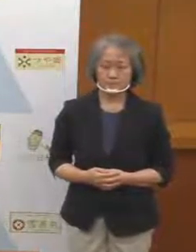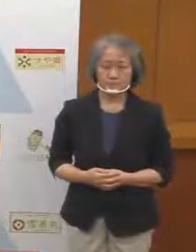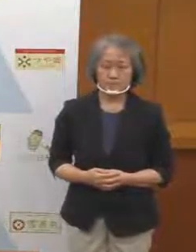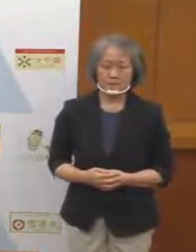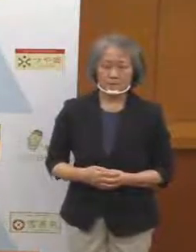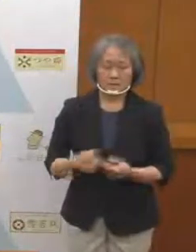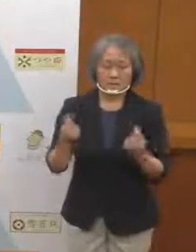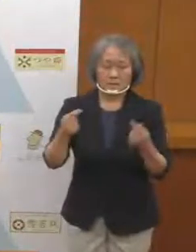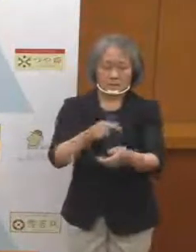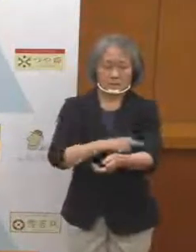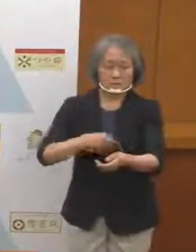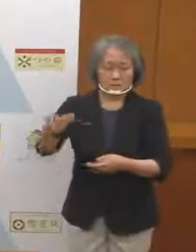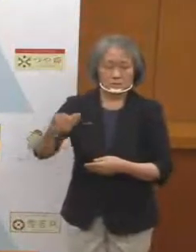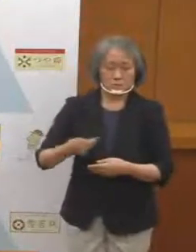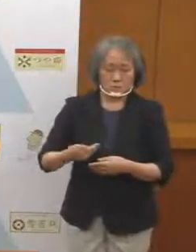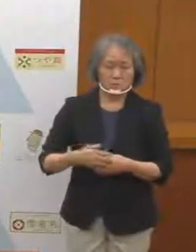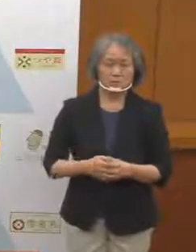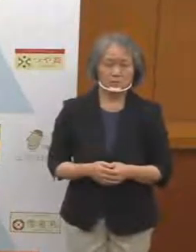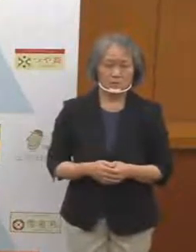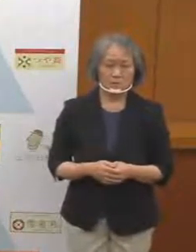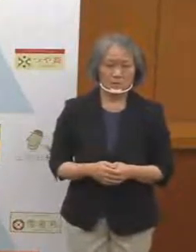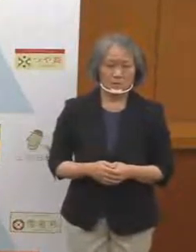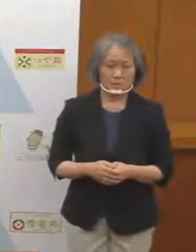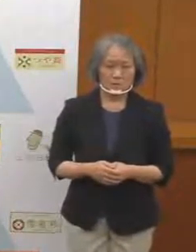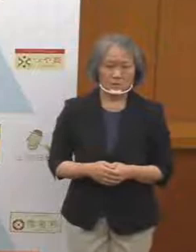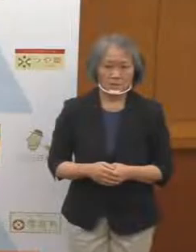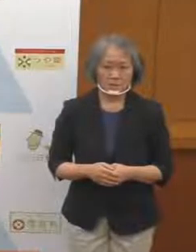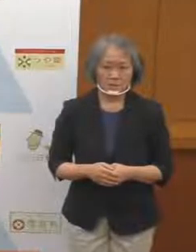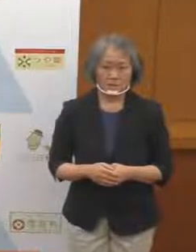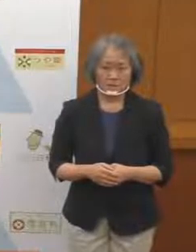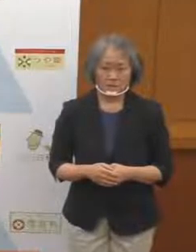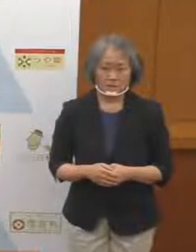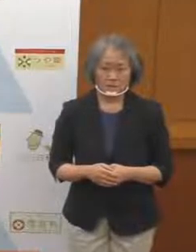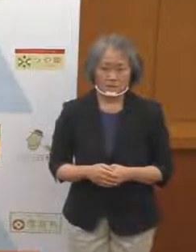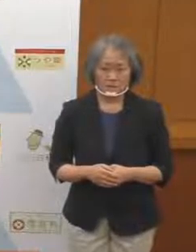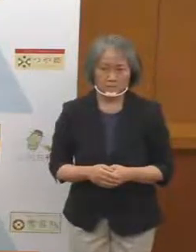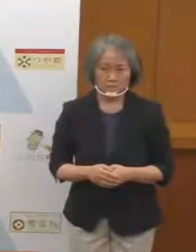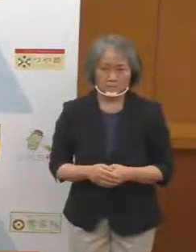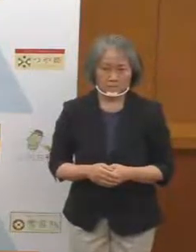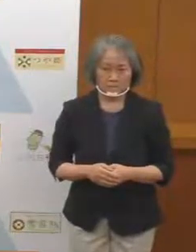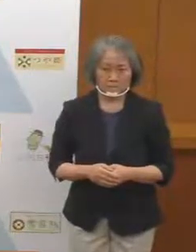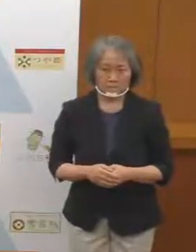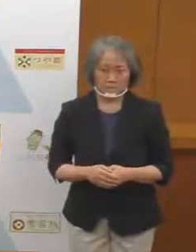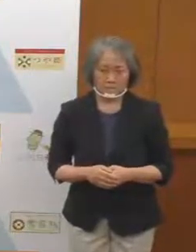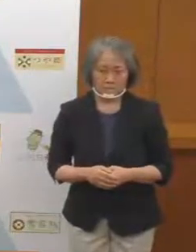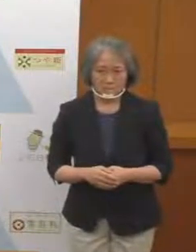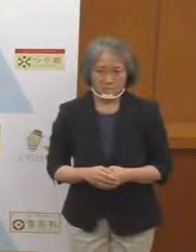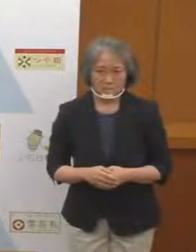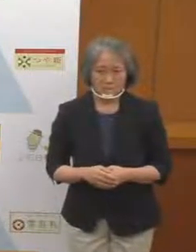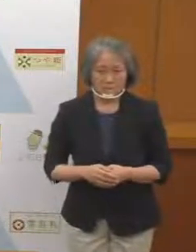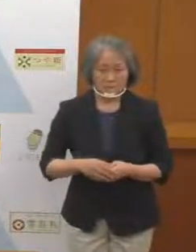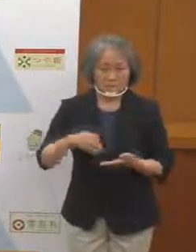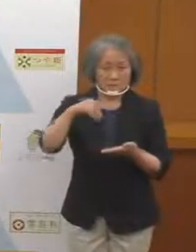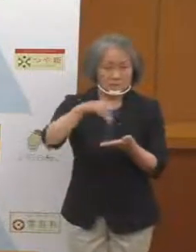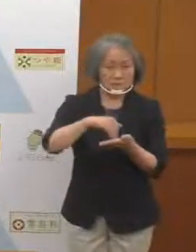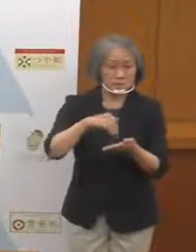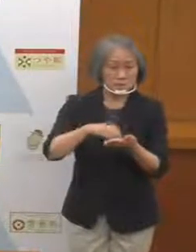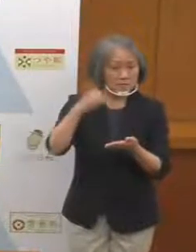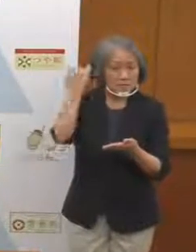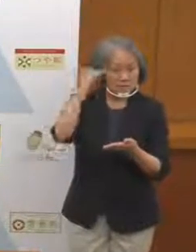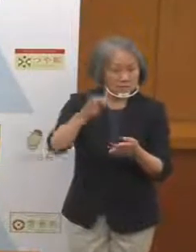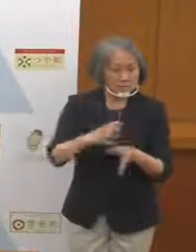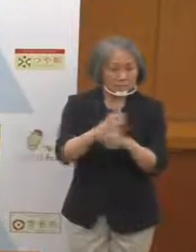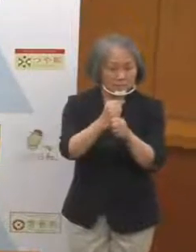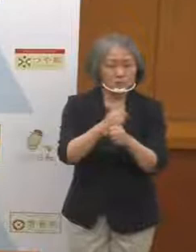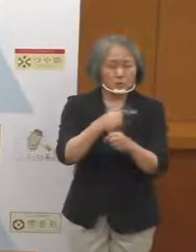これ先日あの今月の芸順でしたね黒頃にあの写真的に技と件とおり取りまとめたいっていうかおっしゃっていたよう